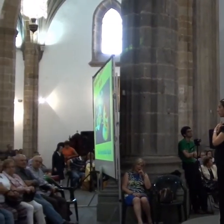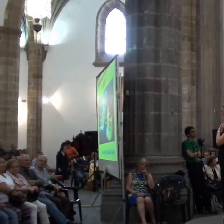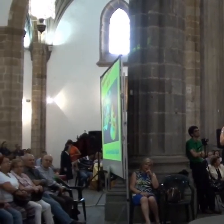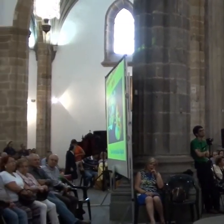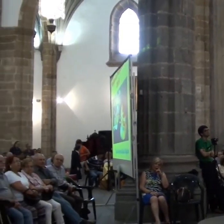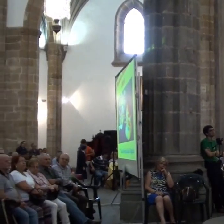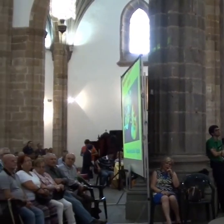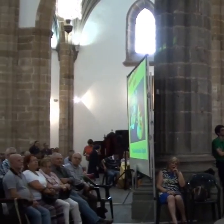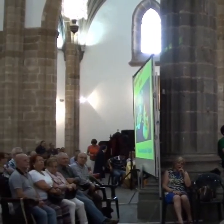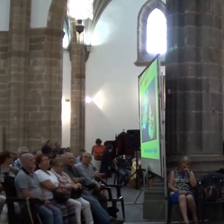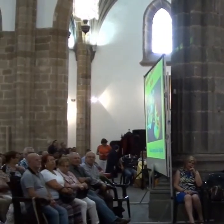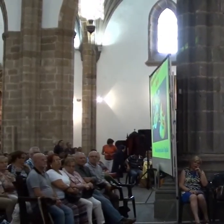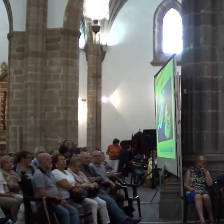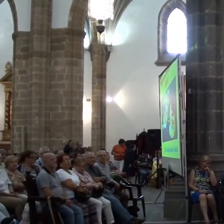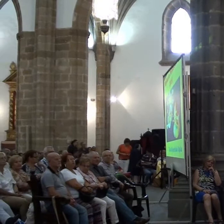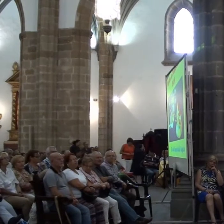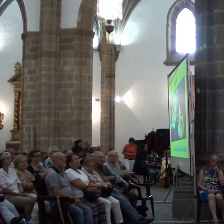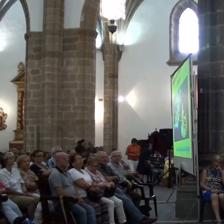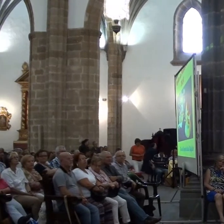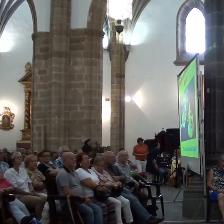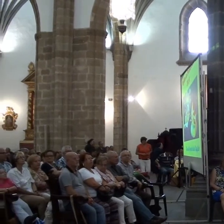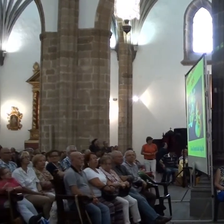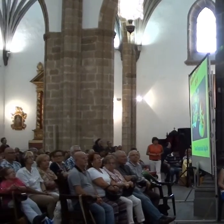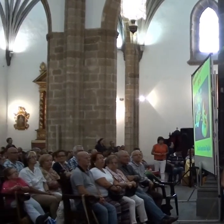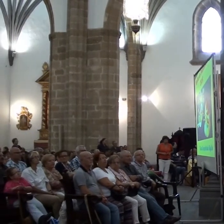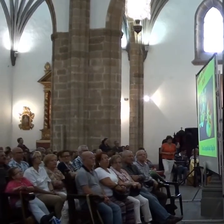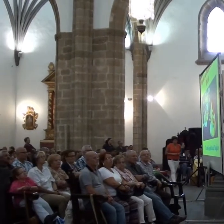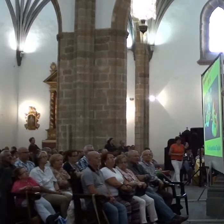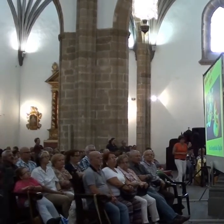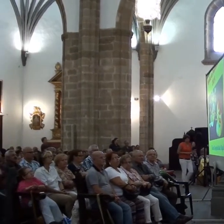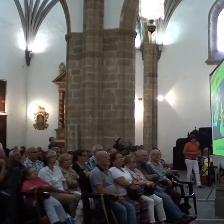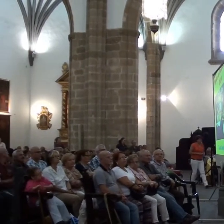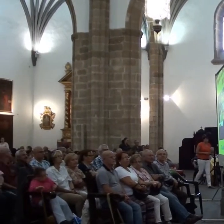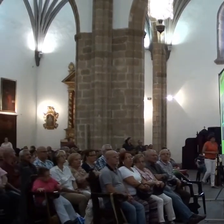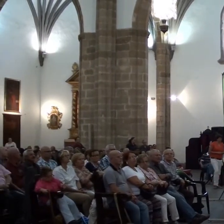tú has venido a la palabra del señor María